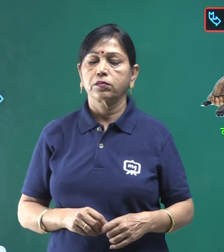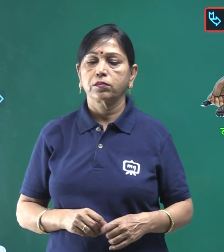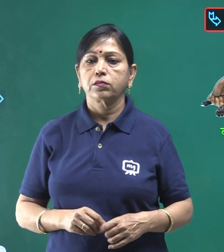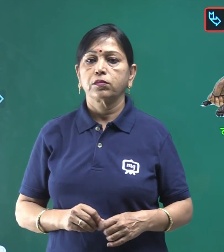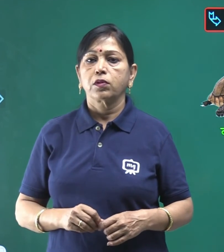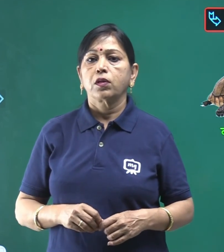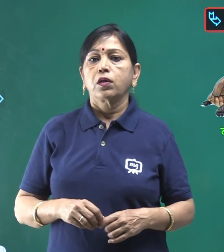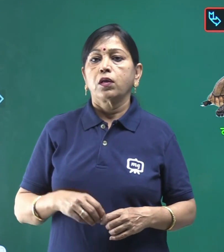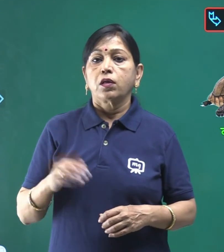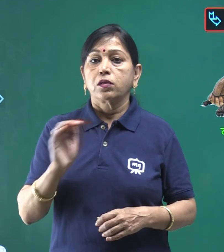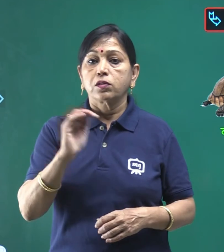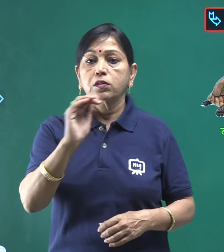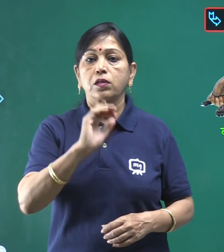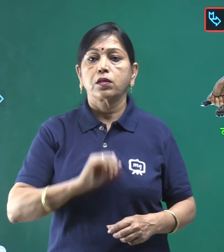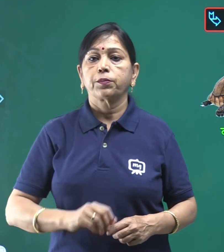सरीसृप,